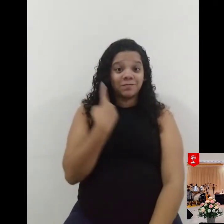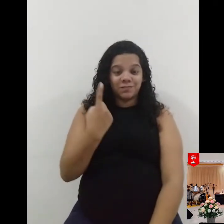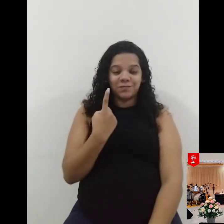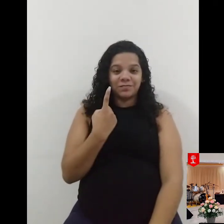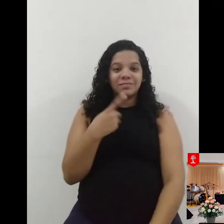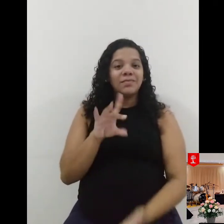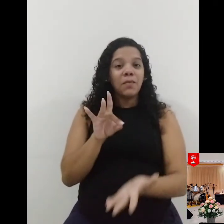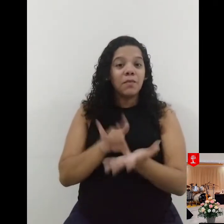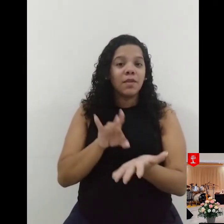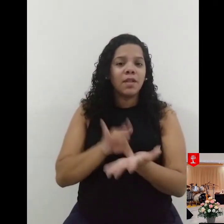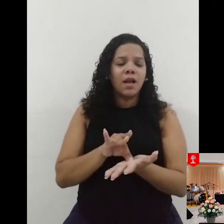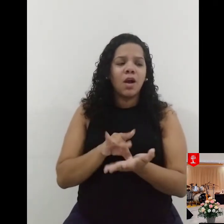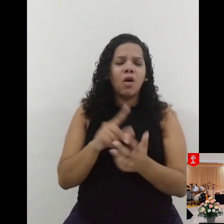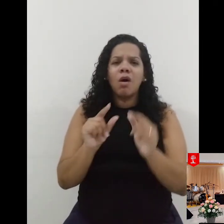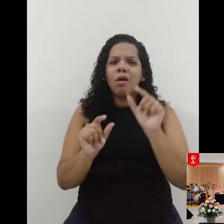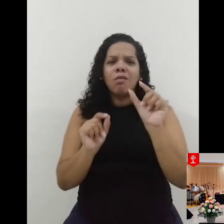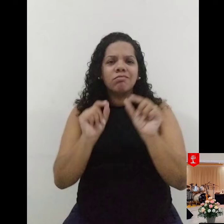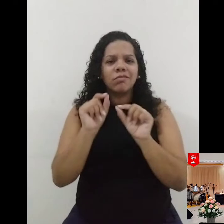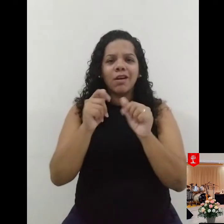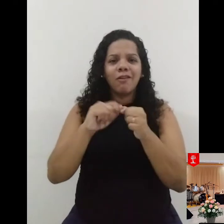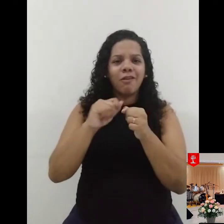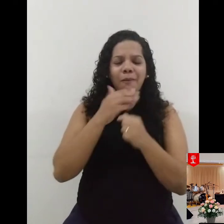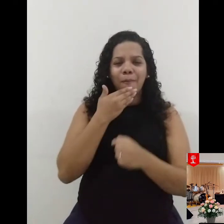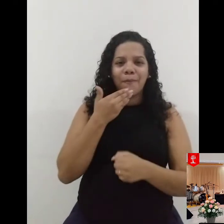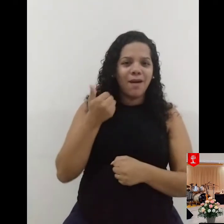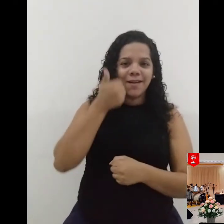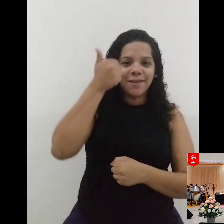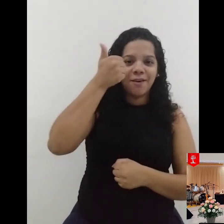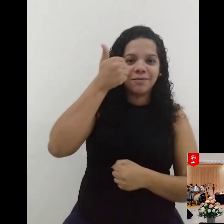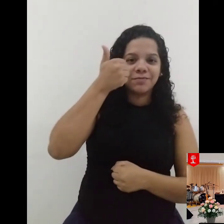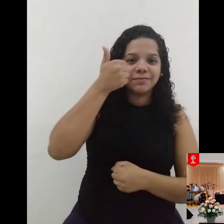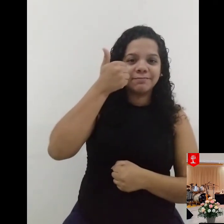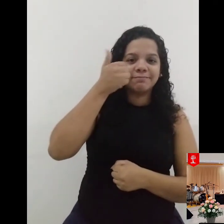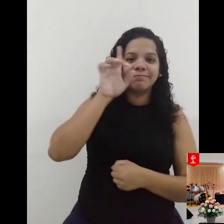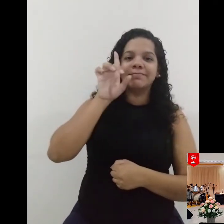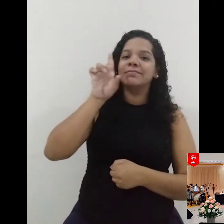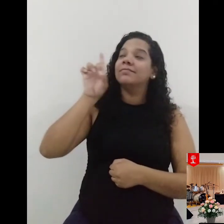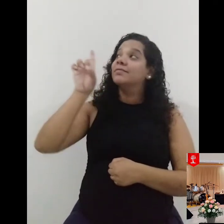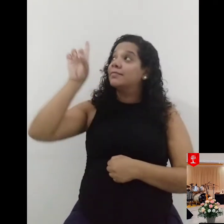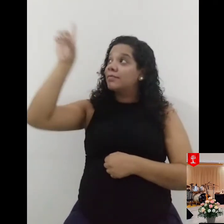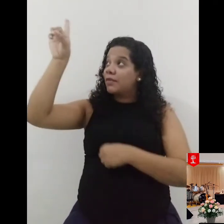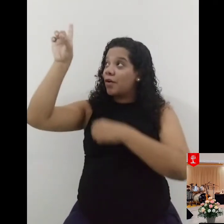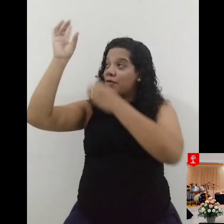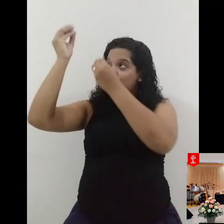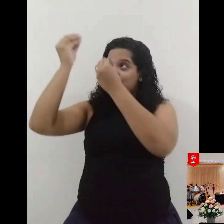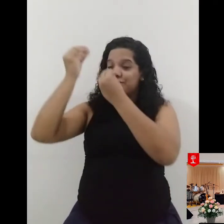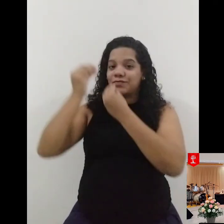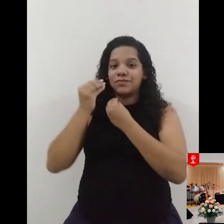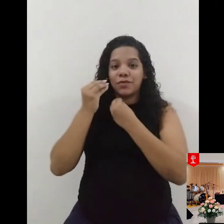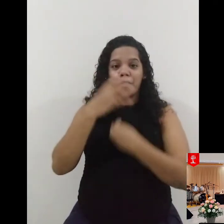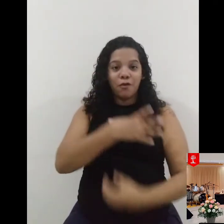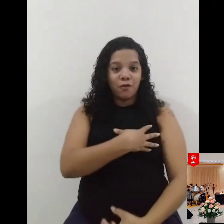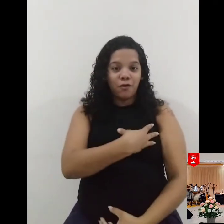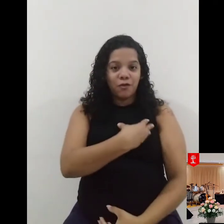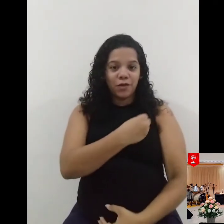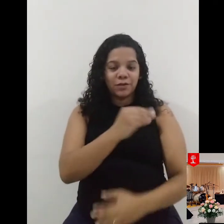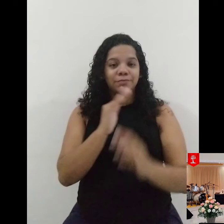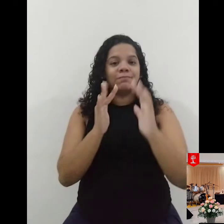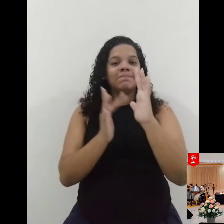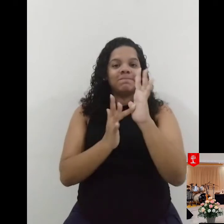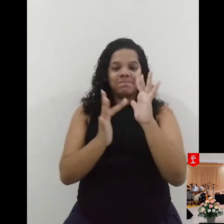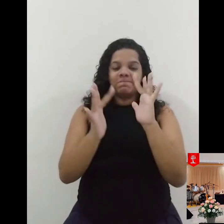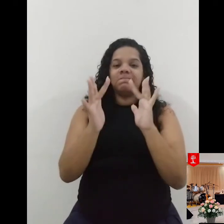sofrer, morrer, para lhe dar perdão e vida eterna. Então, diante